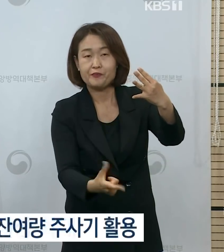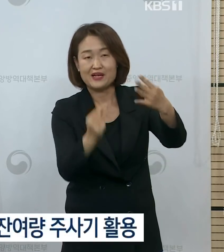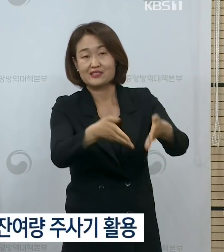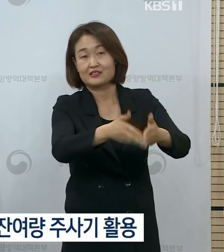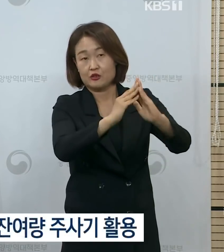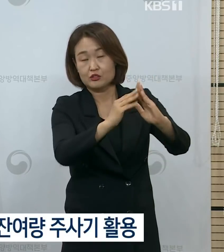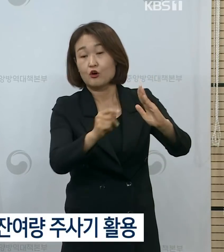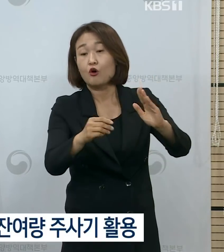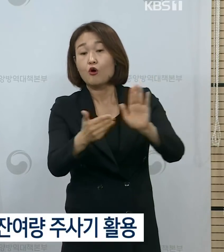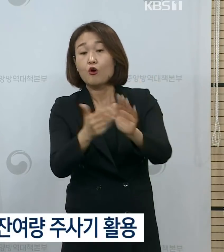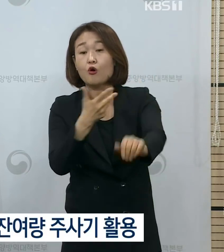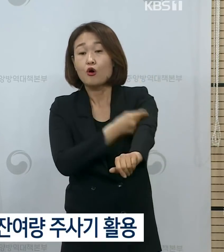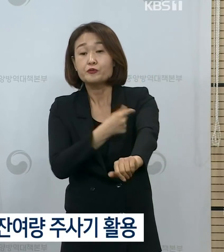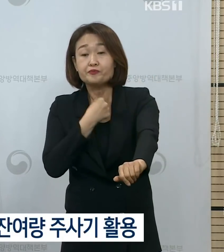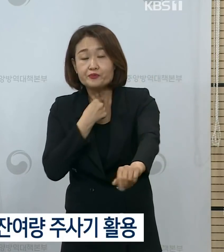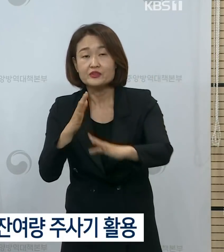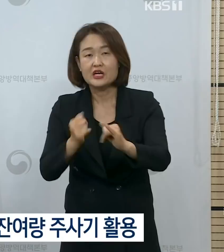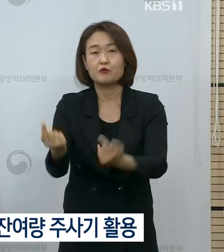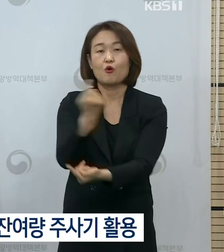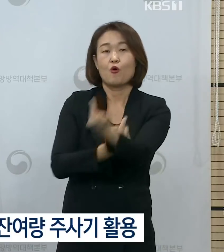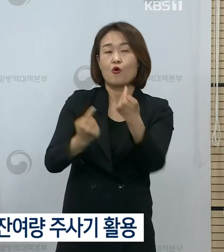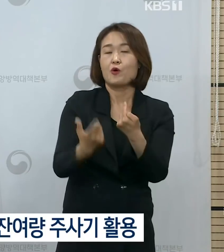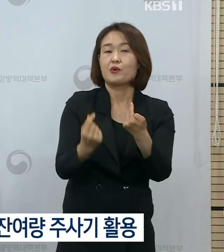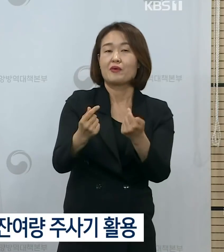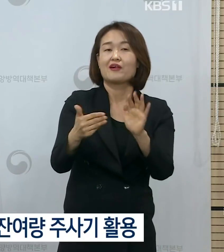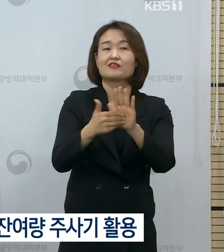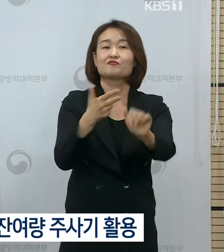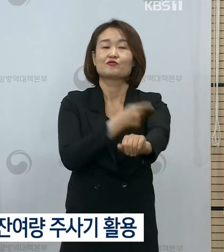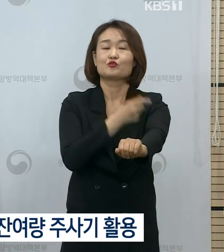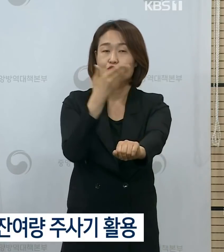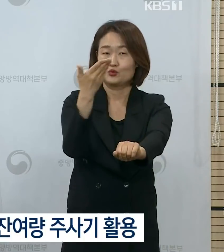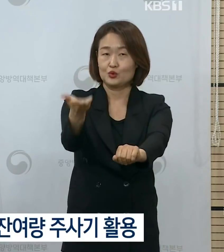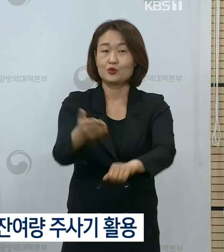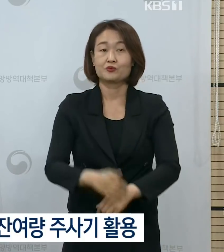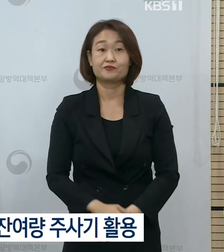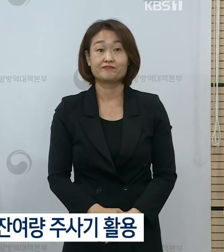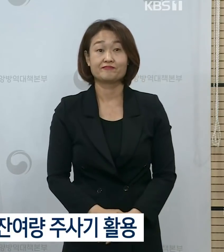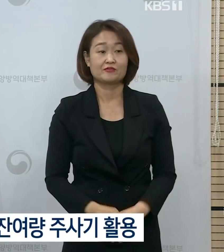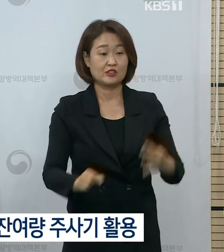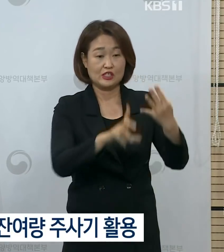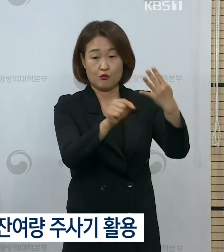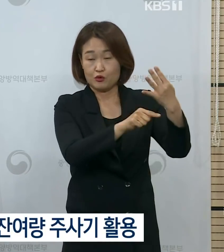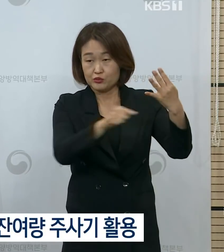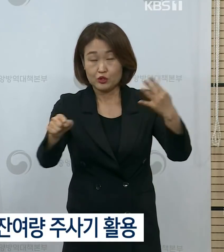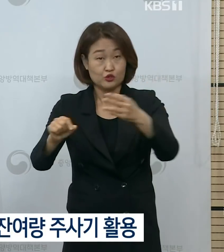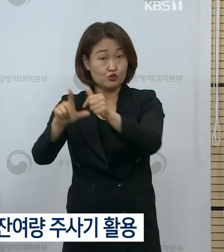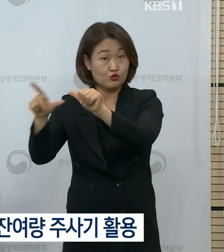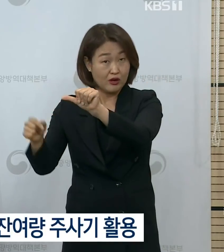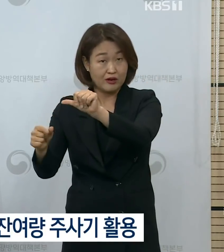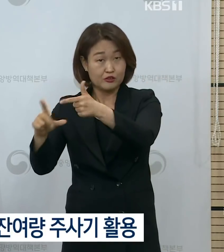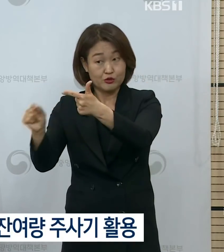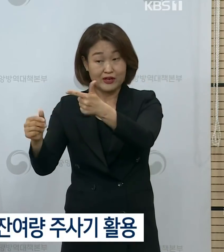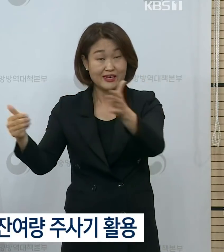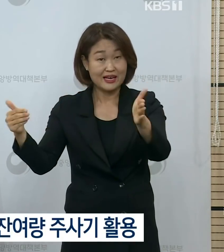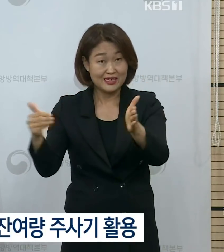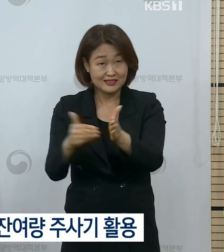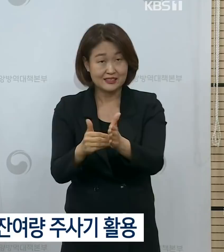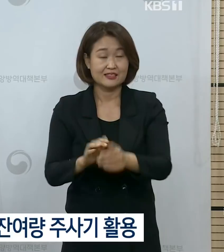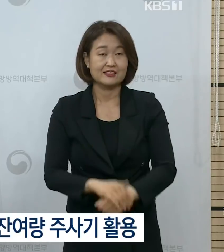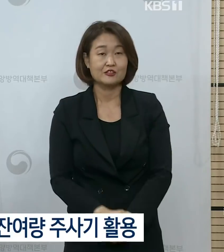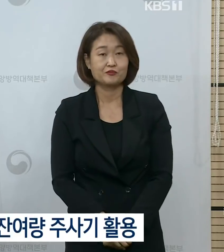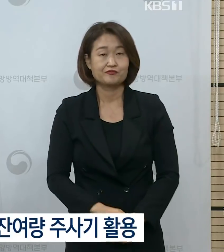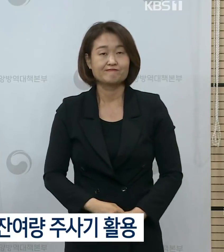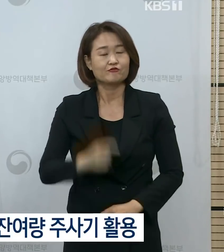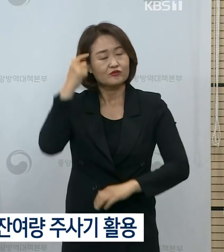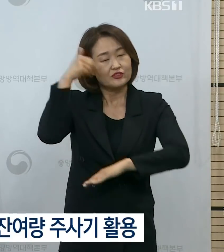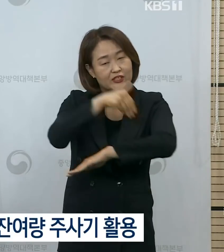접종 대상을 확대하도록 하겠습니다. 다음은 2분기 주요 접종 대상군별 접종 계획을